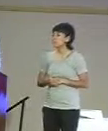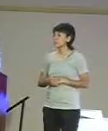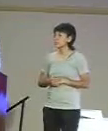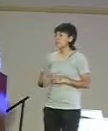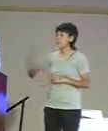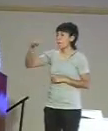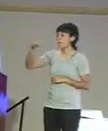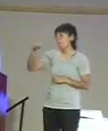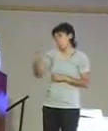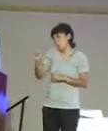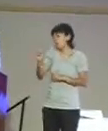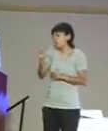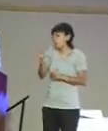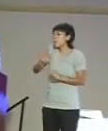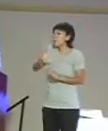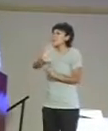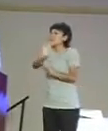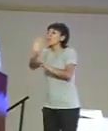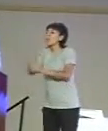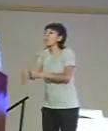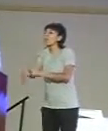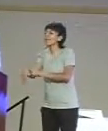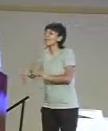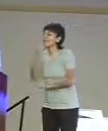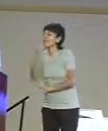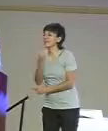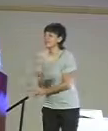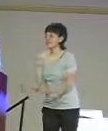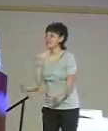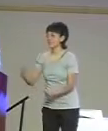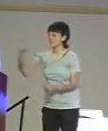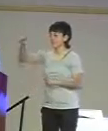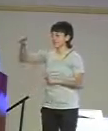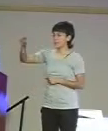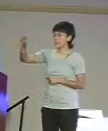la mortalidad infantil.